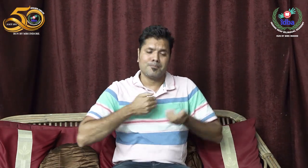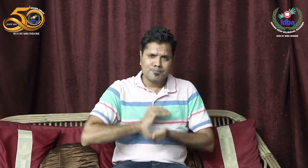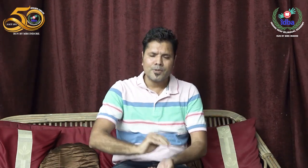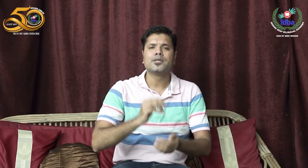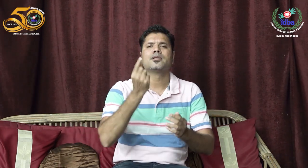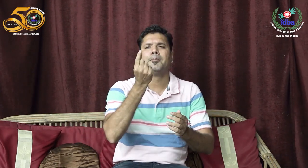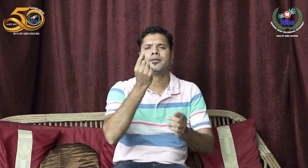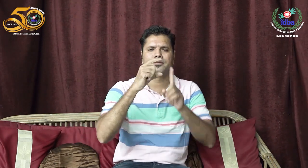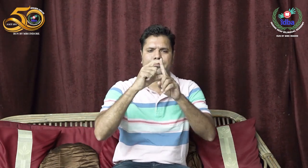मैं